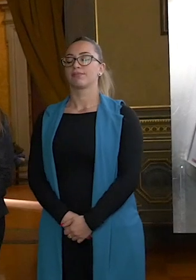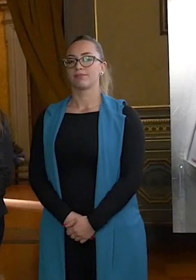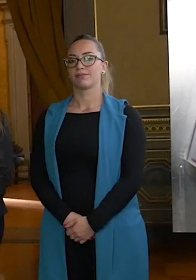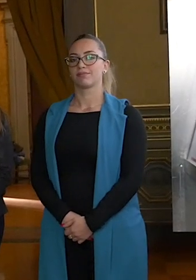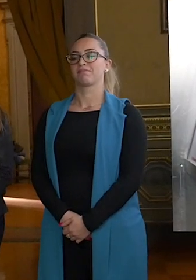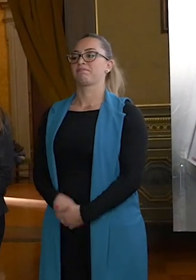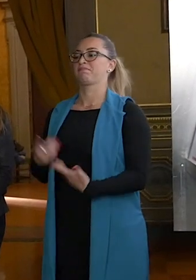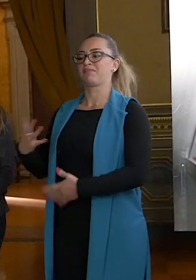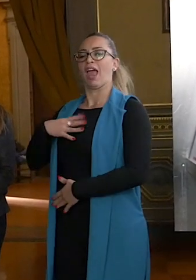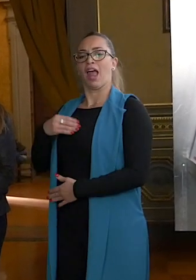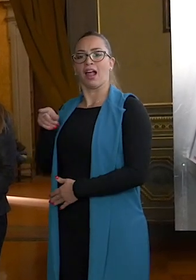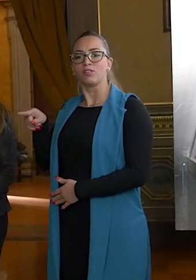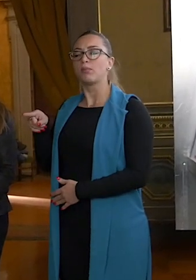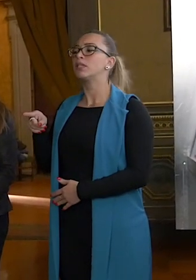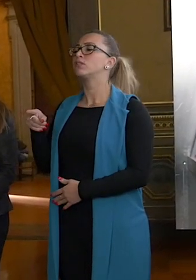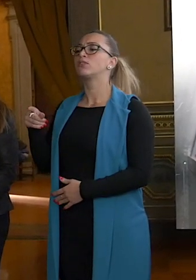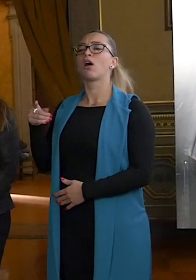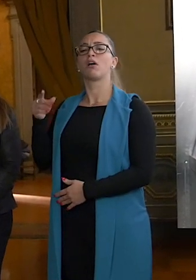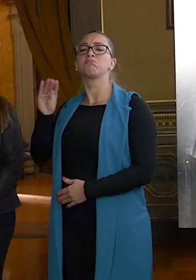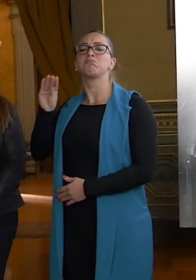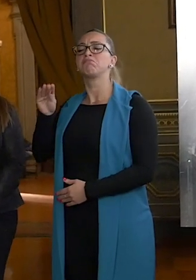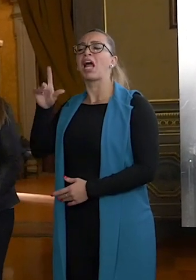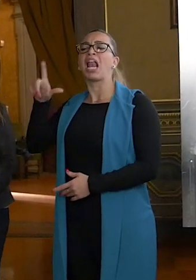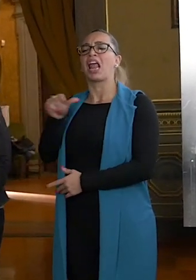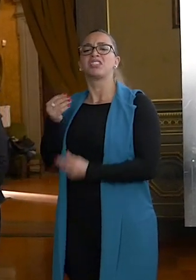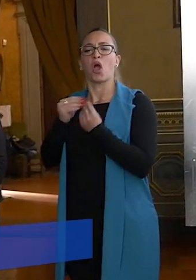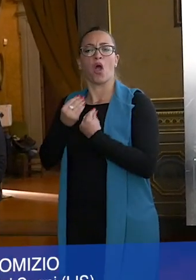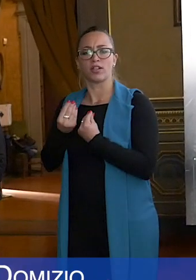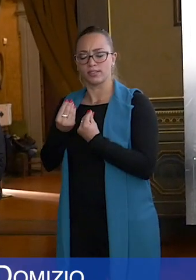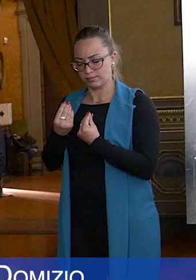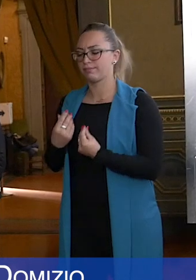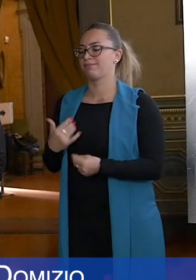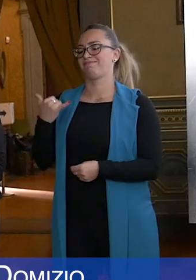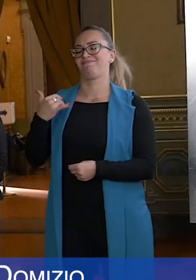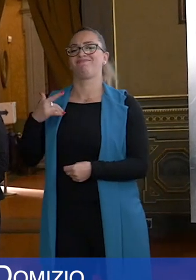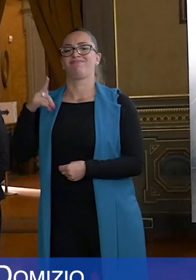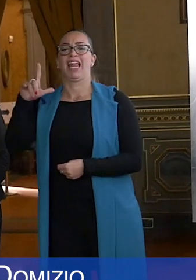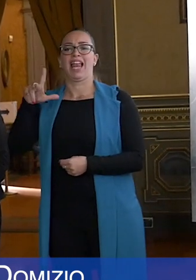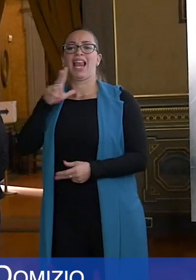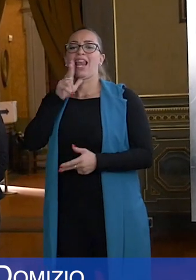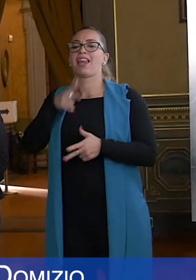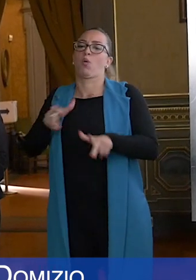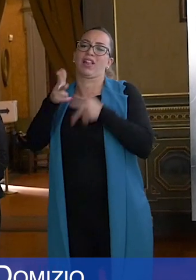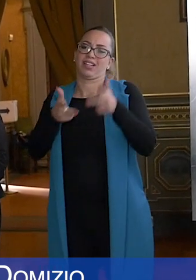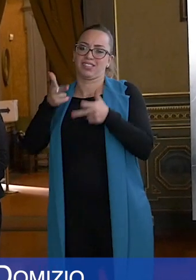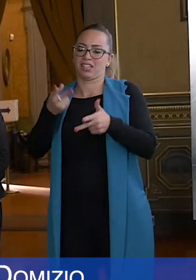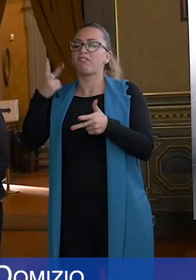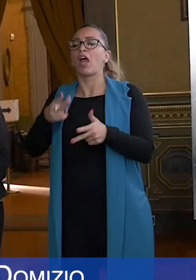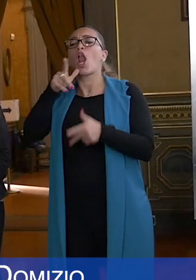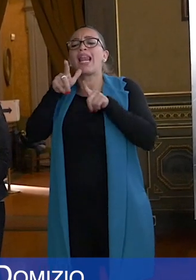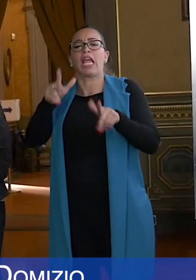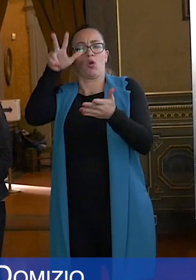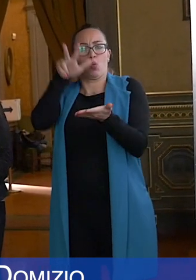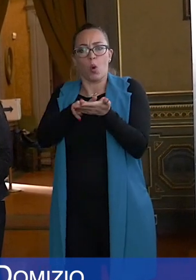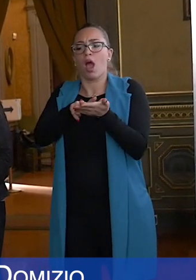anno di domizio che cosa è la lingua dei segni sì alla lingua dei segni a una lingua a tutti gli effetti con una sua grammatica